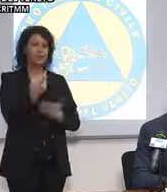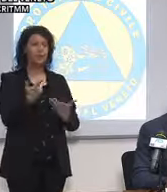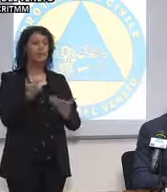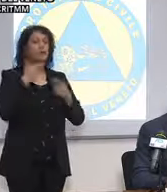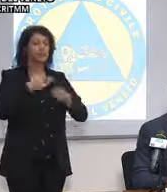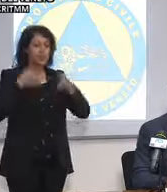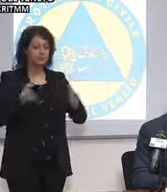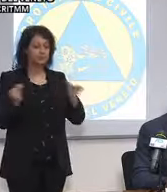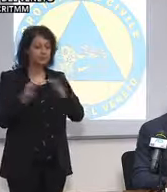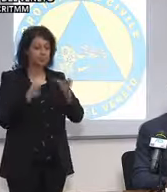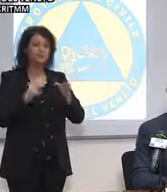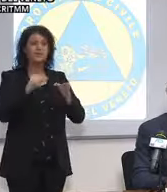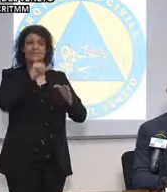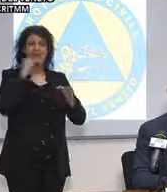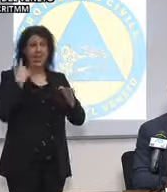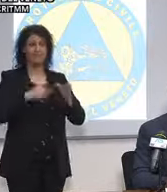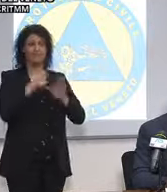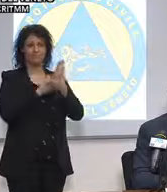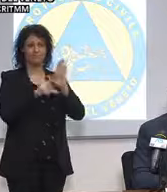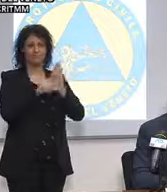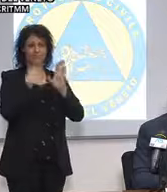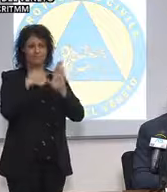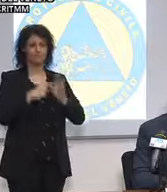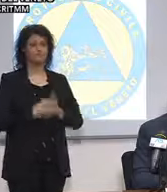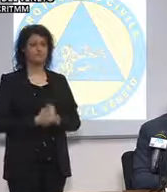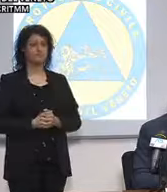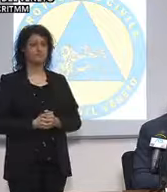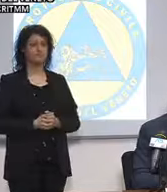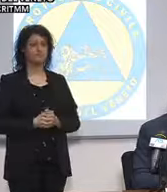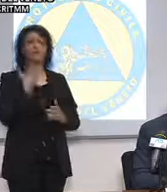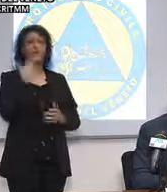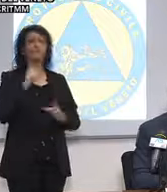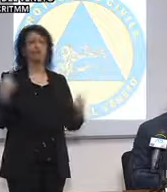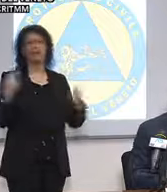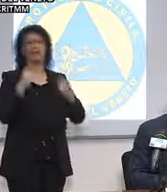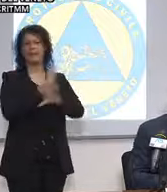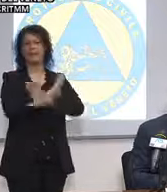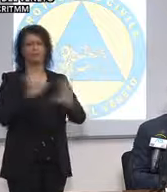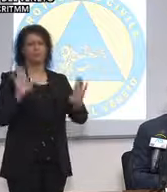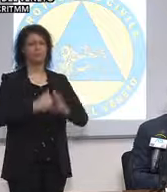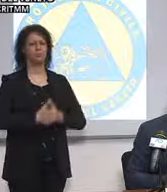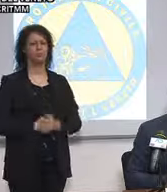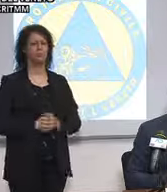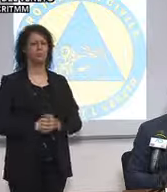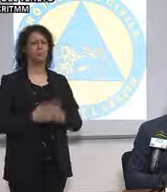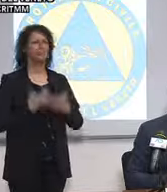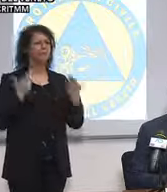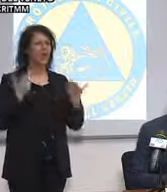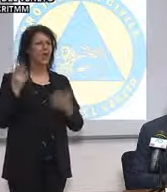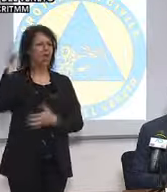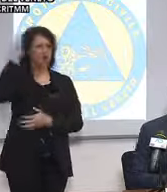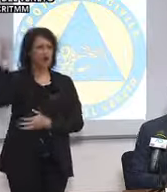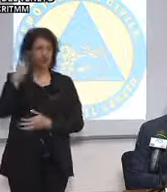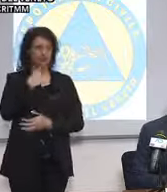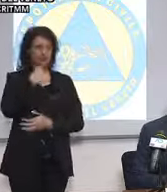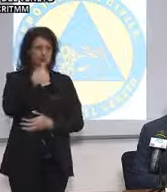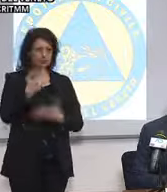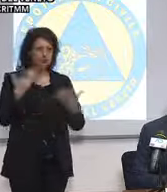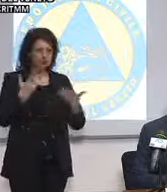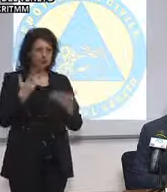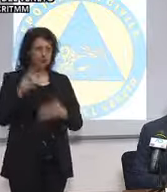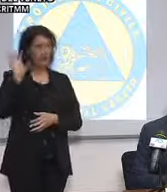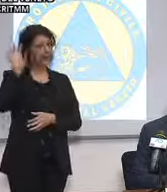in questo momento. E non è una mancanza di rispetto, io non cerco la rissa con nessuno. Però non puoi dire che le regioni non hanno